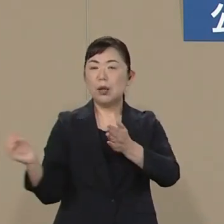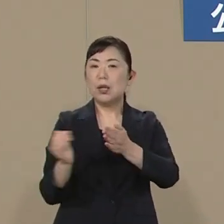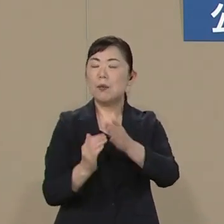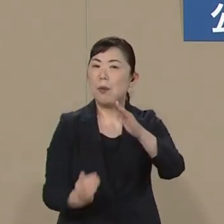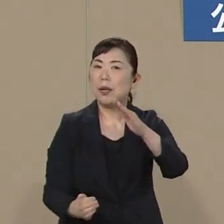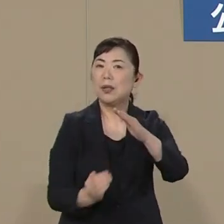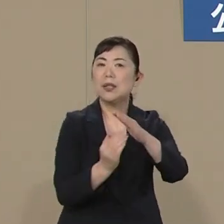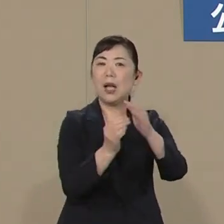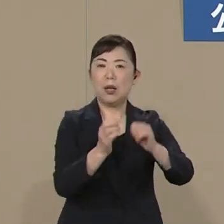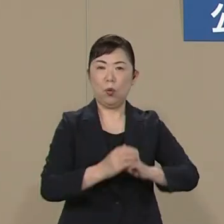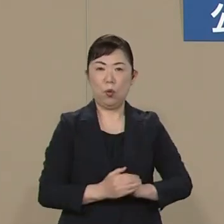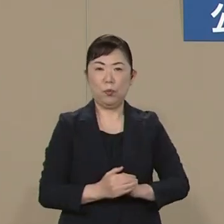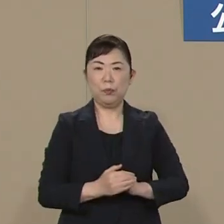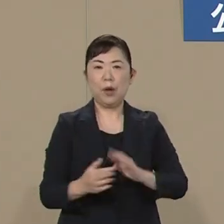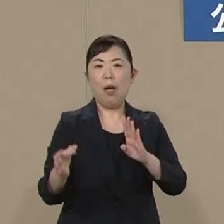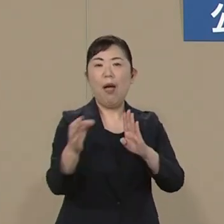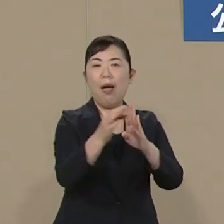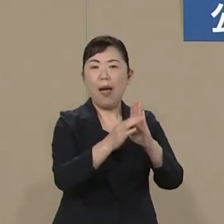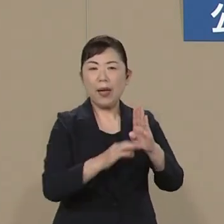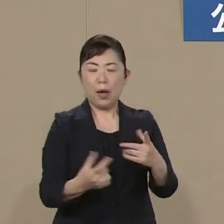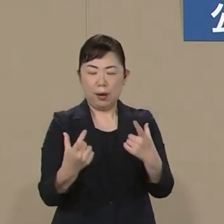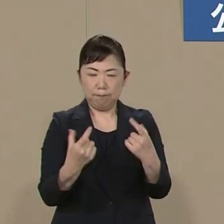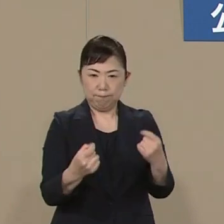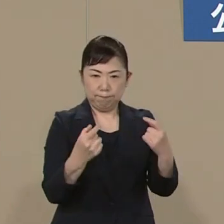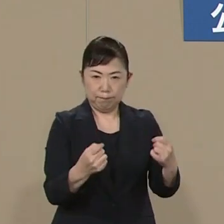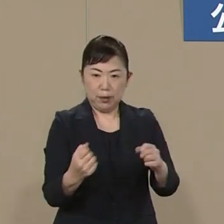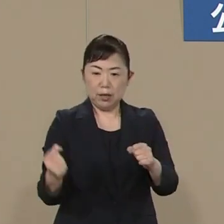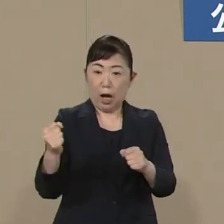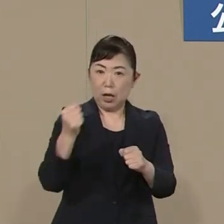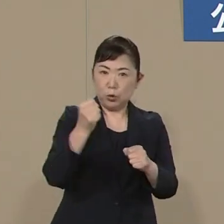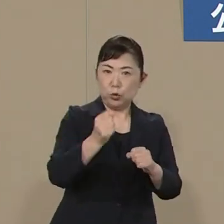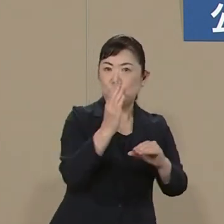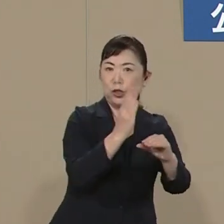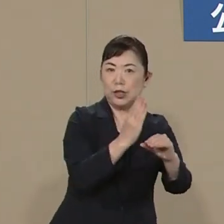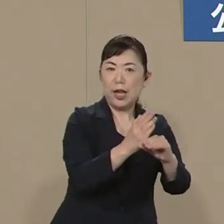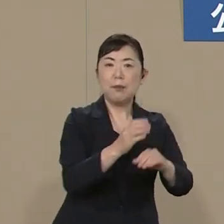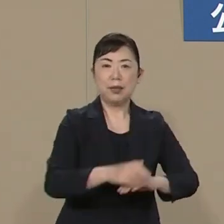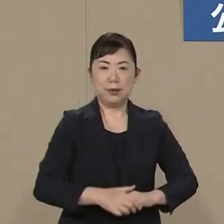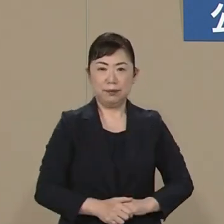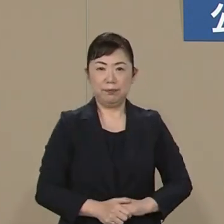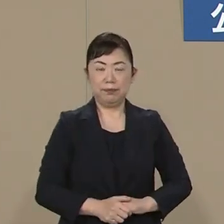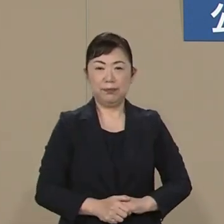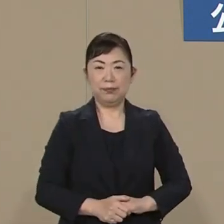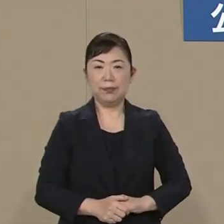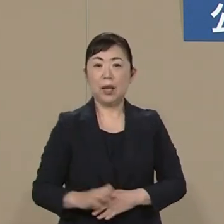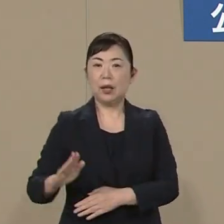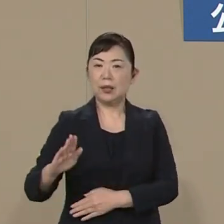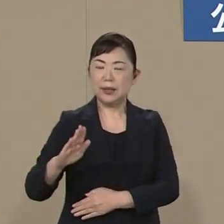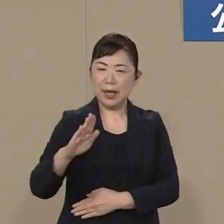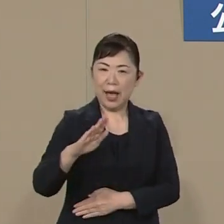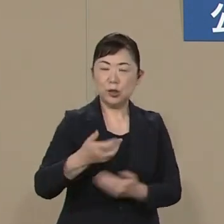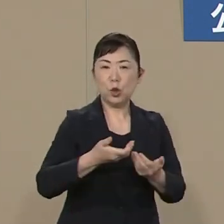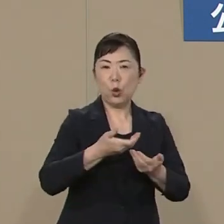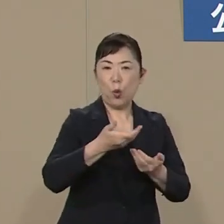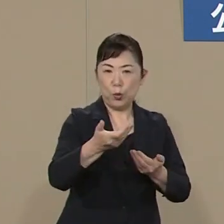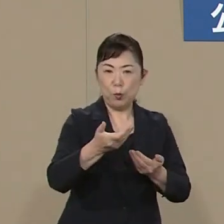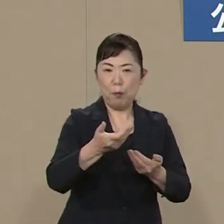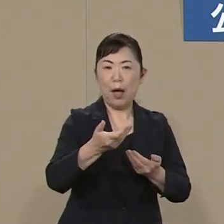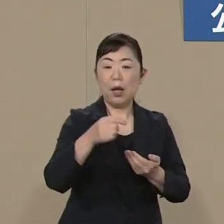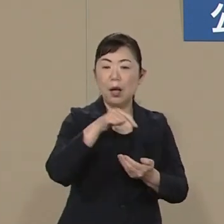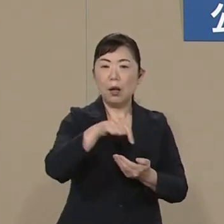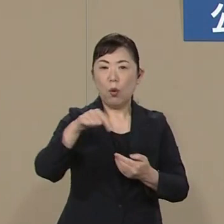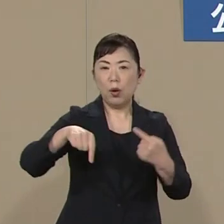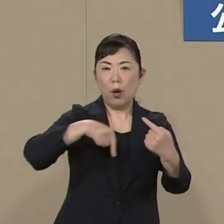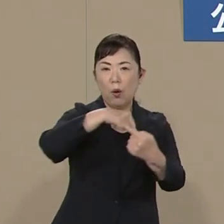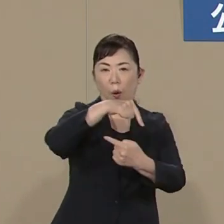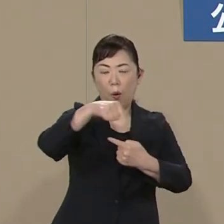を記録するなど景気は着実に回復を続けています成長と分配